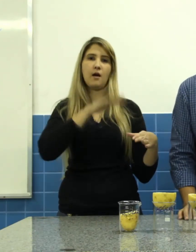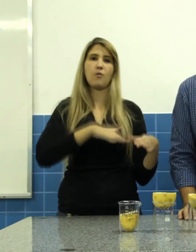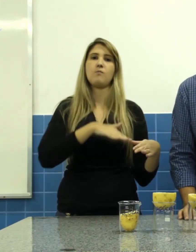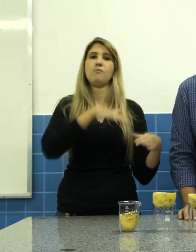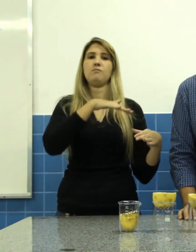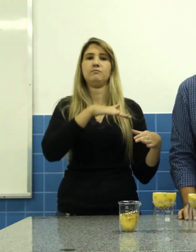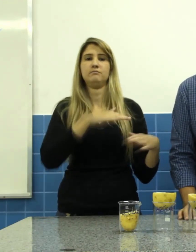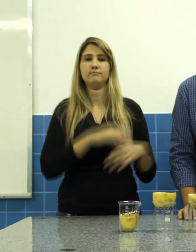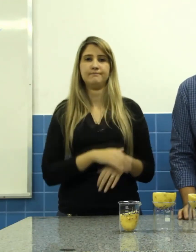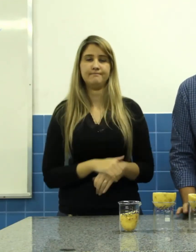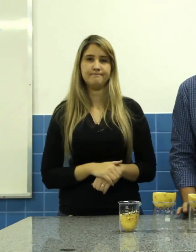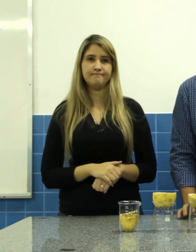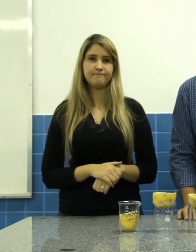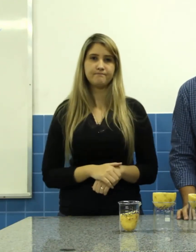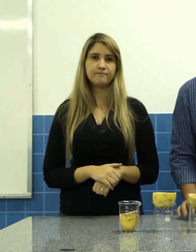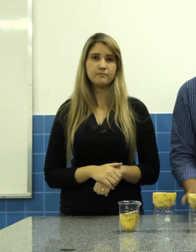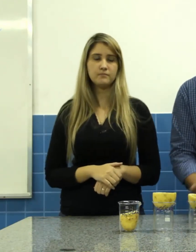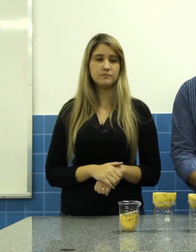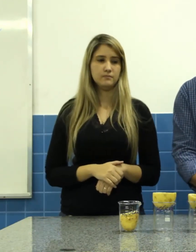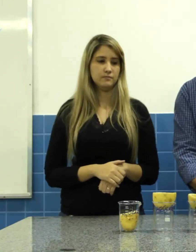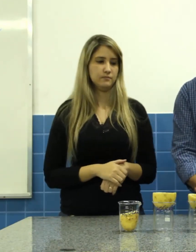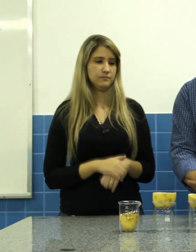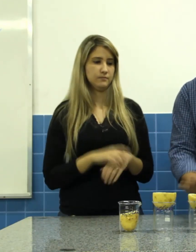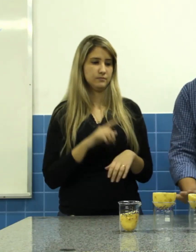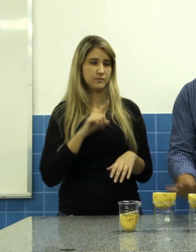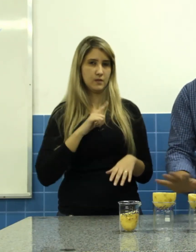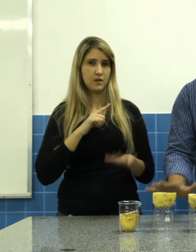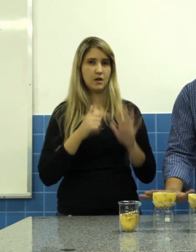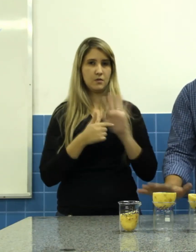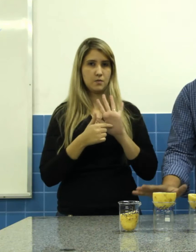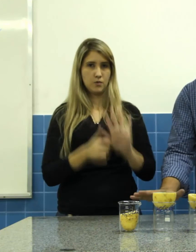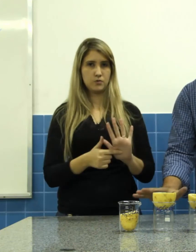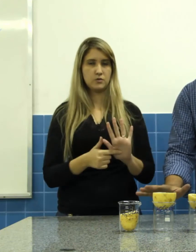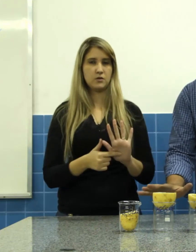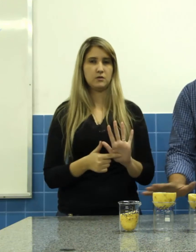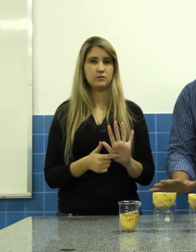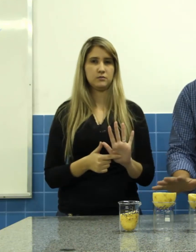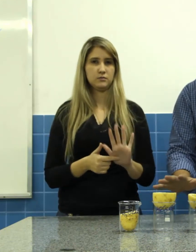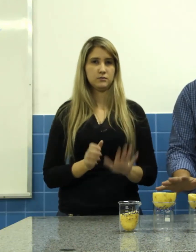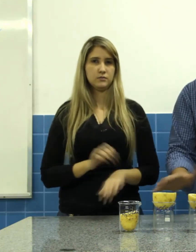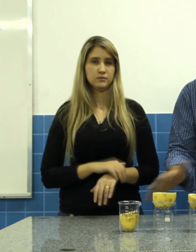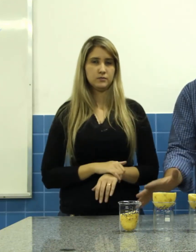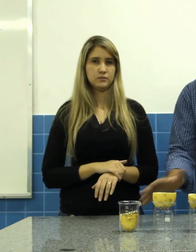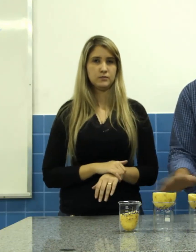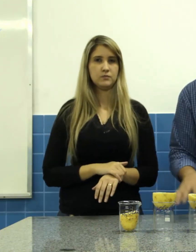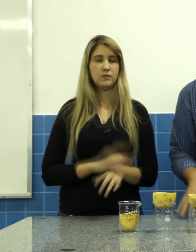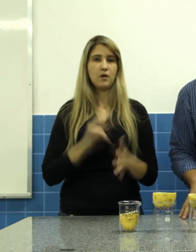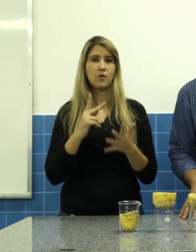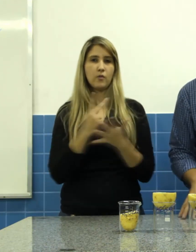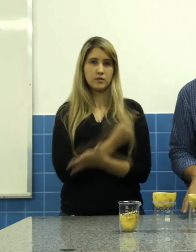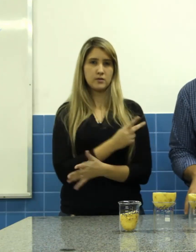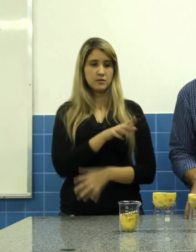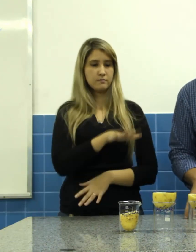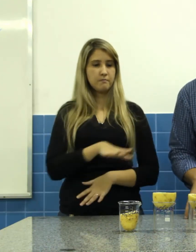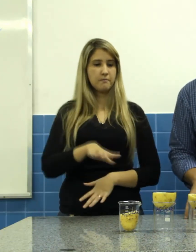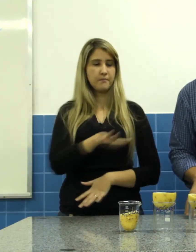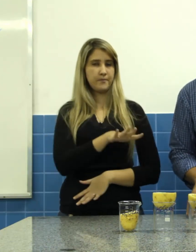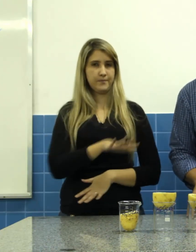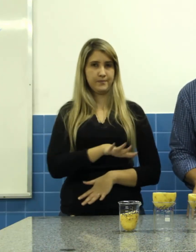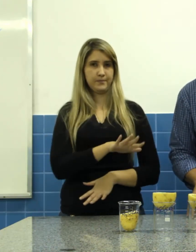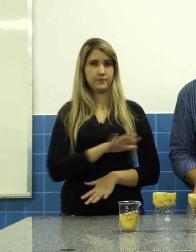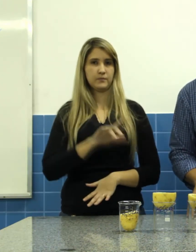cavidades. Então, está aqui demonstrado a ocorrência do